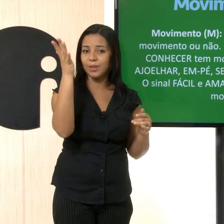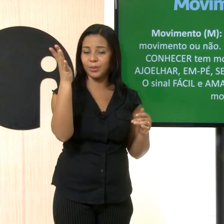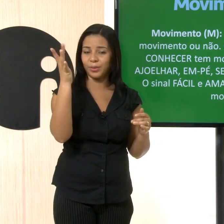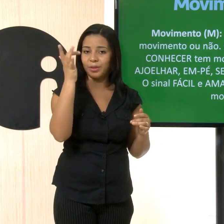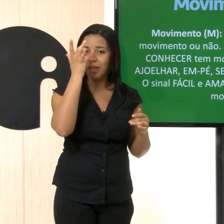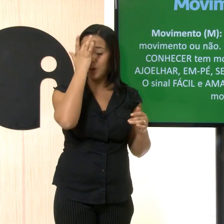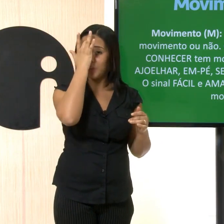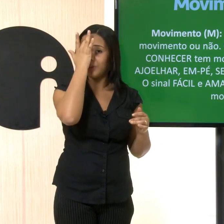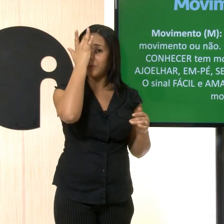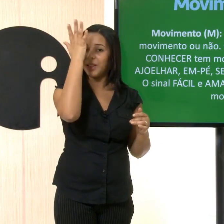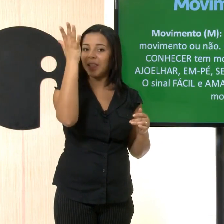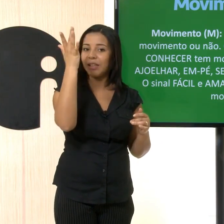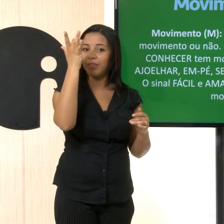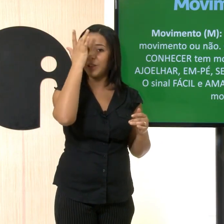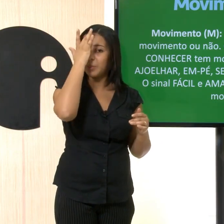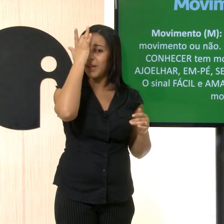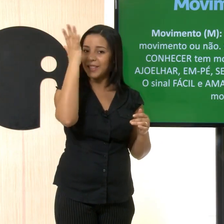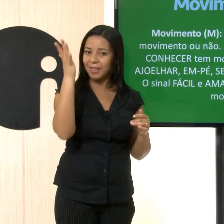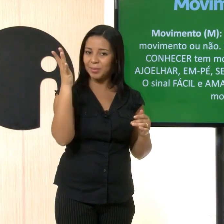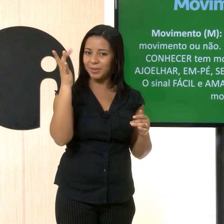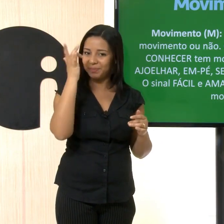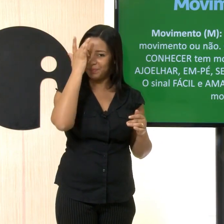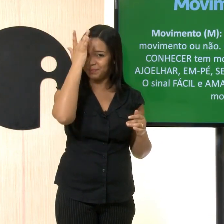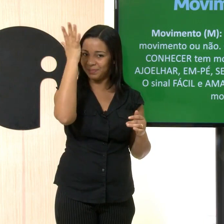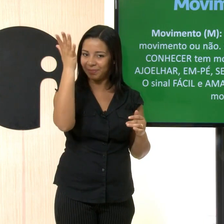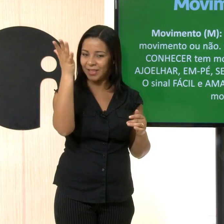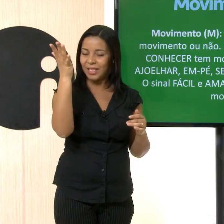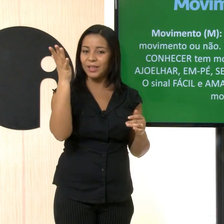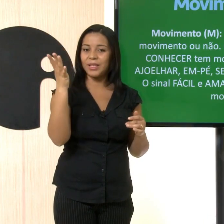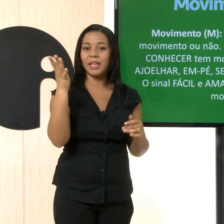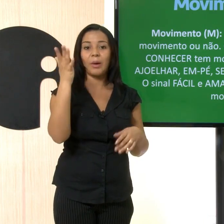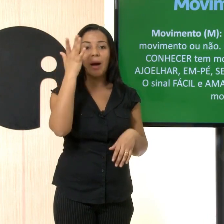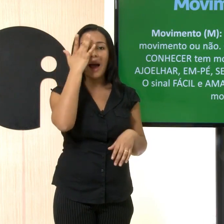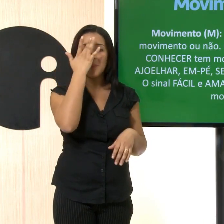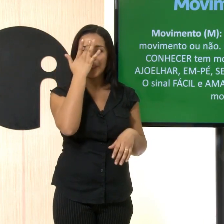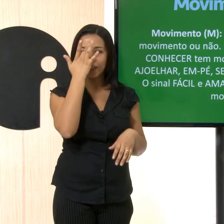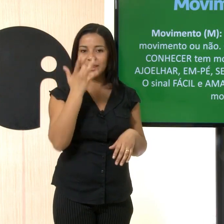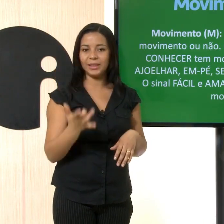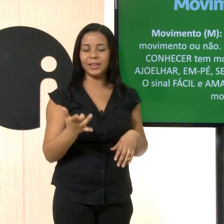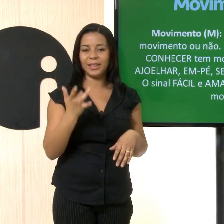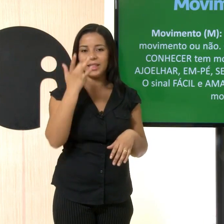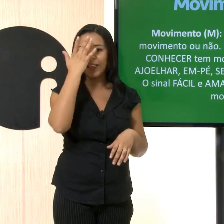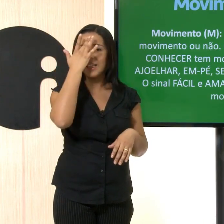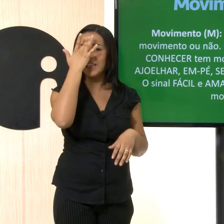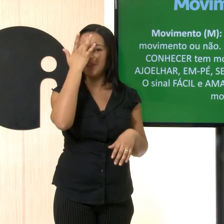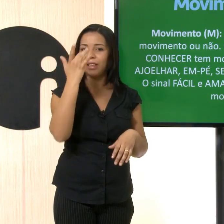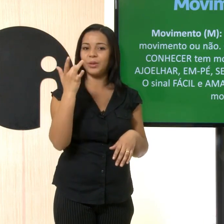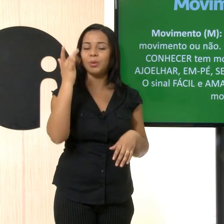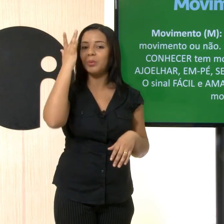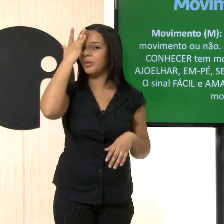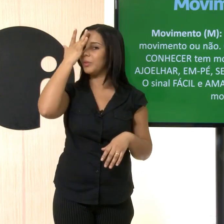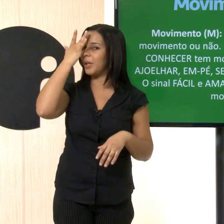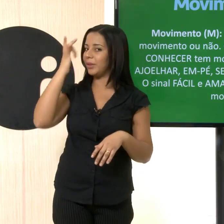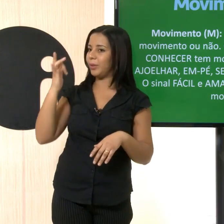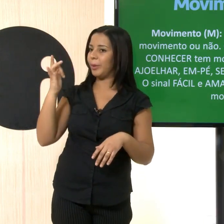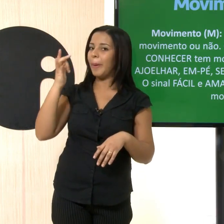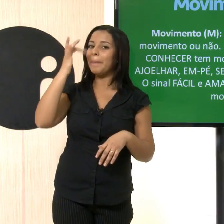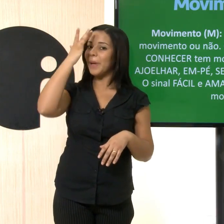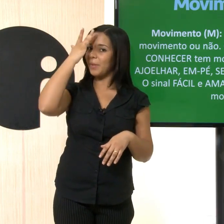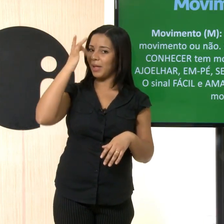fácil. O movimento ele é feito para cima. E o sinal amanhã, ele é feito com movimento para